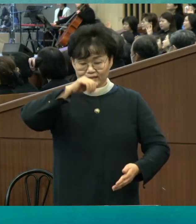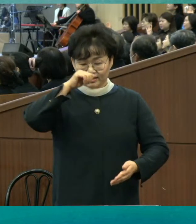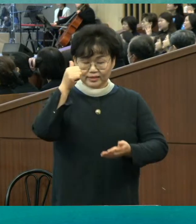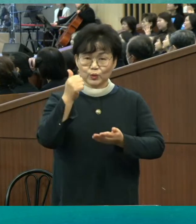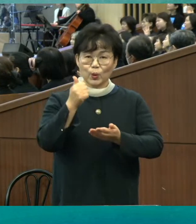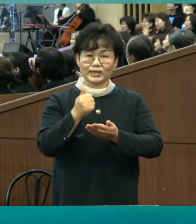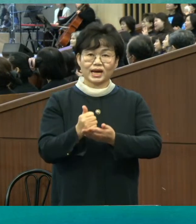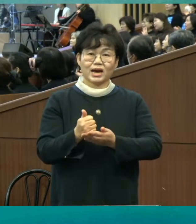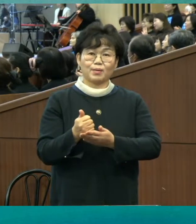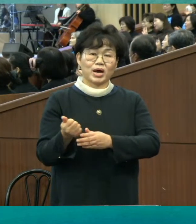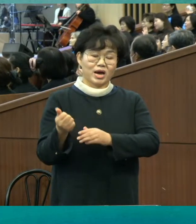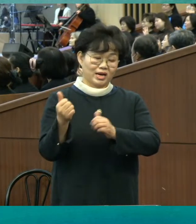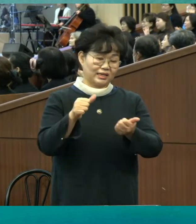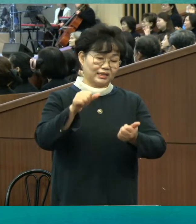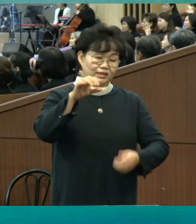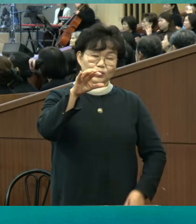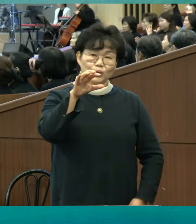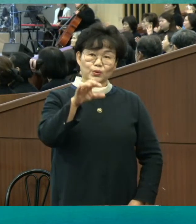죄와